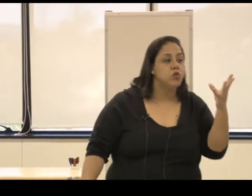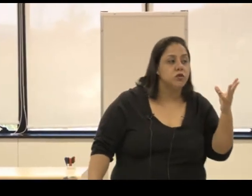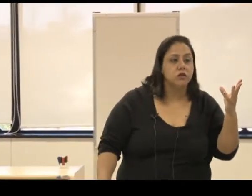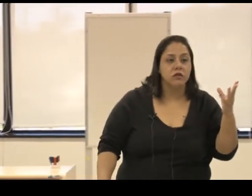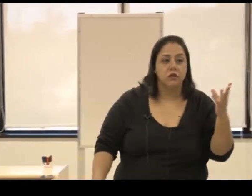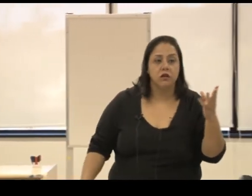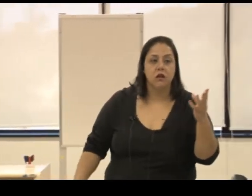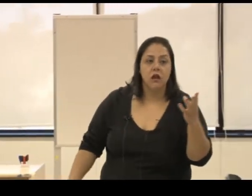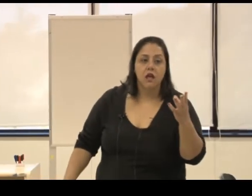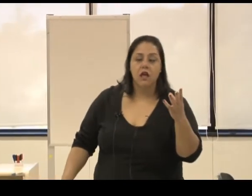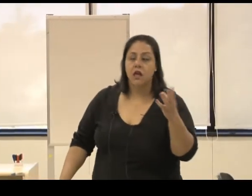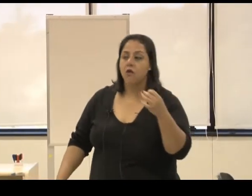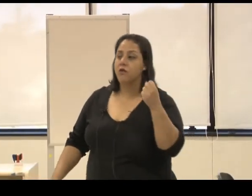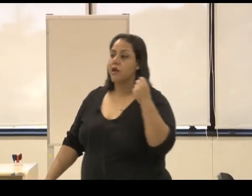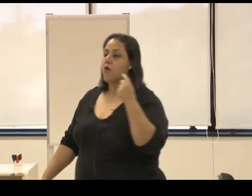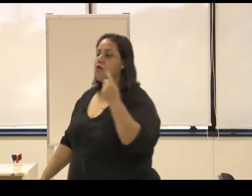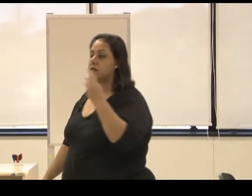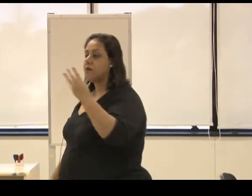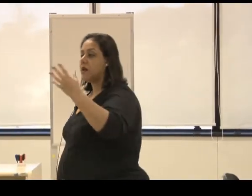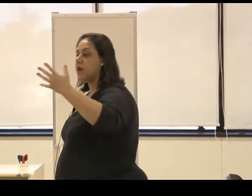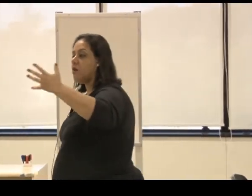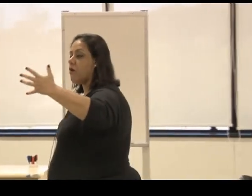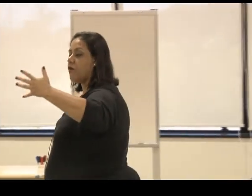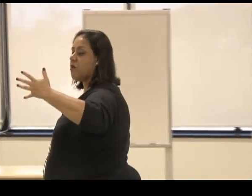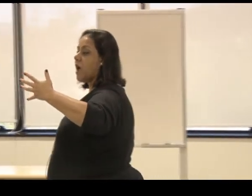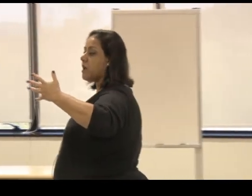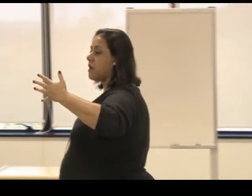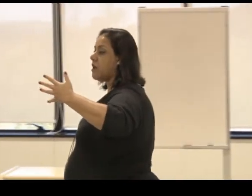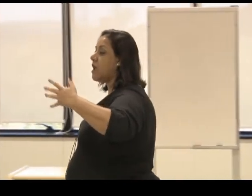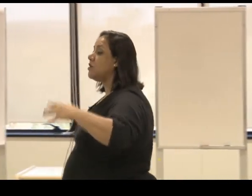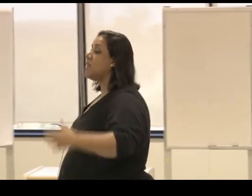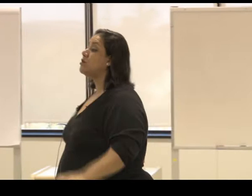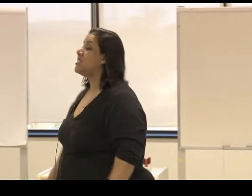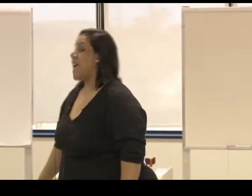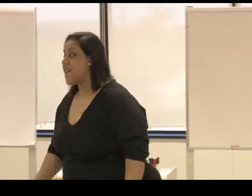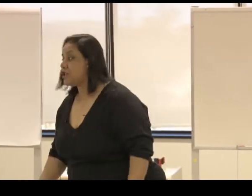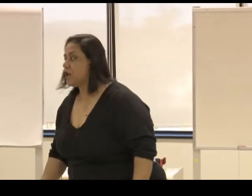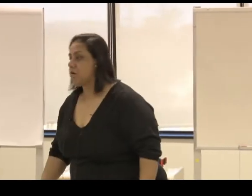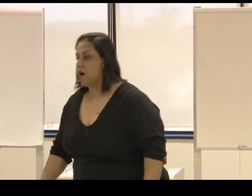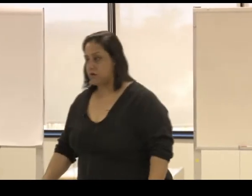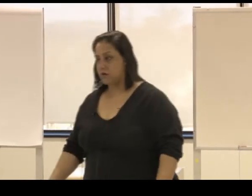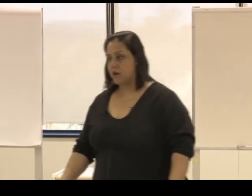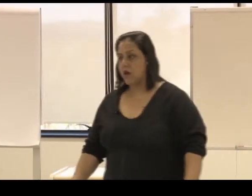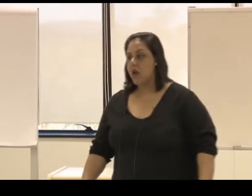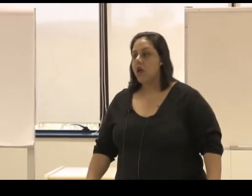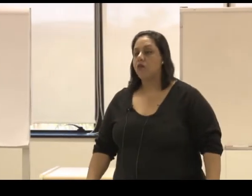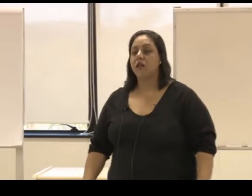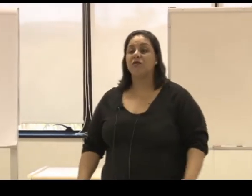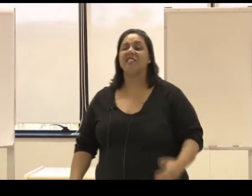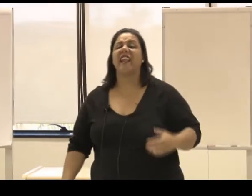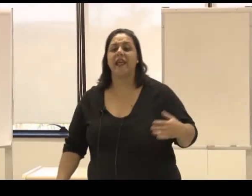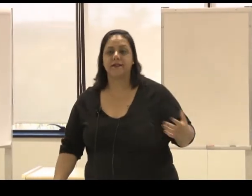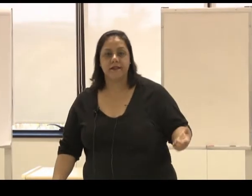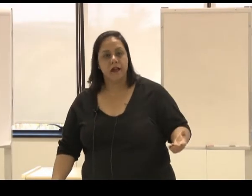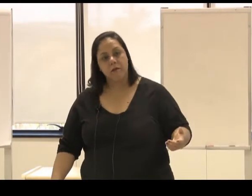quantos, eu vou ter que conseguir configurar aqui. Eu tenho 7 irmãos. Eu tenho 13